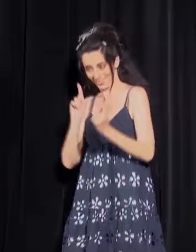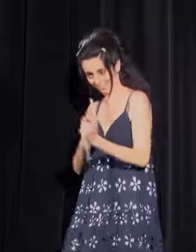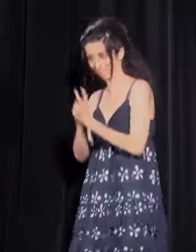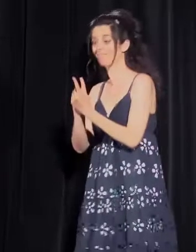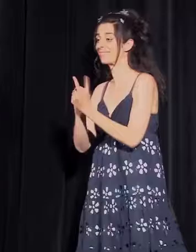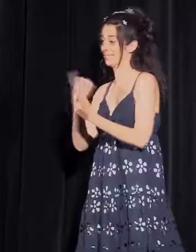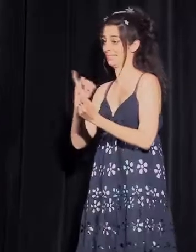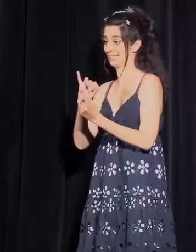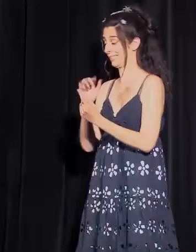moi.